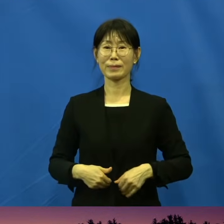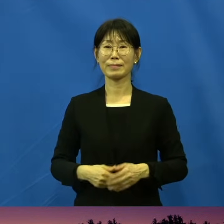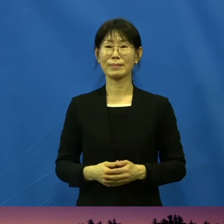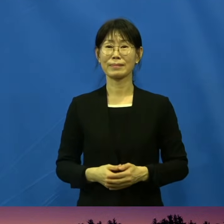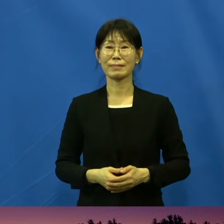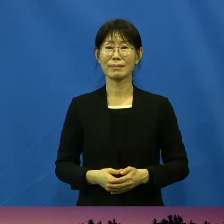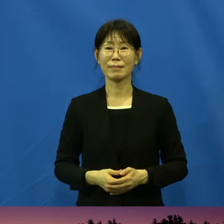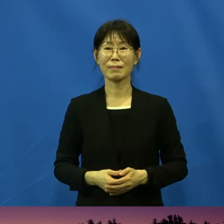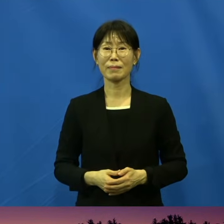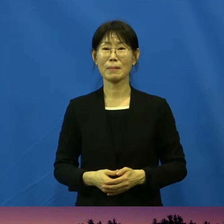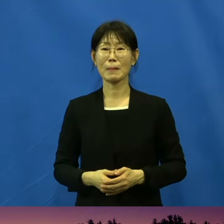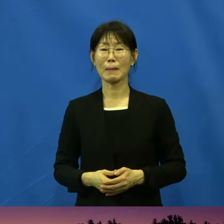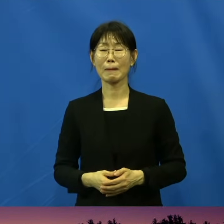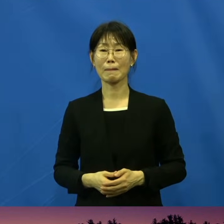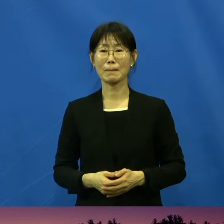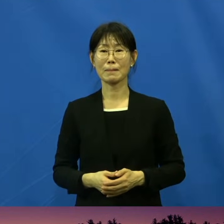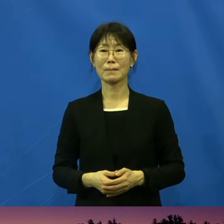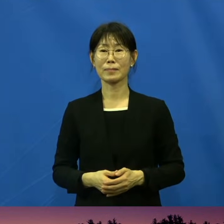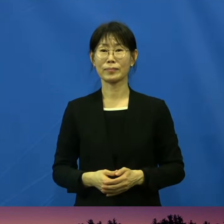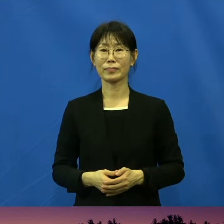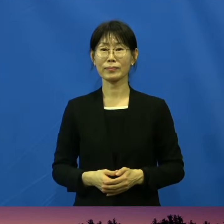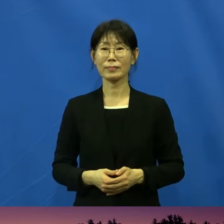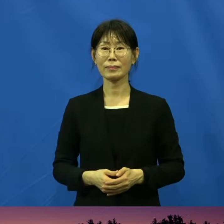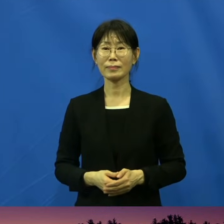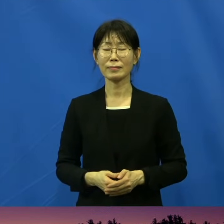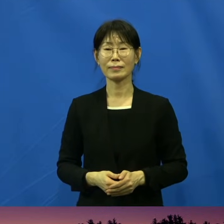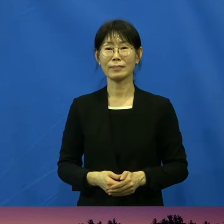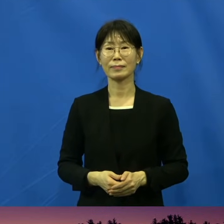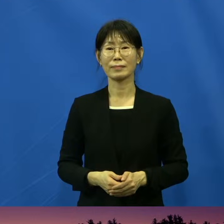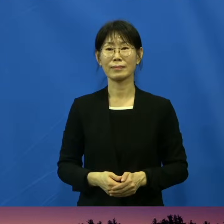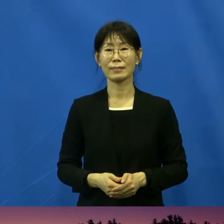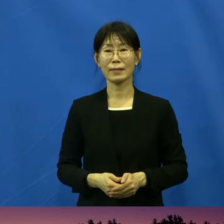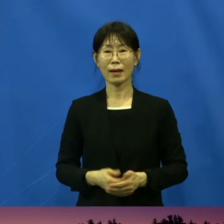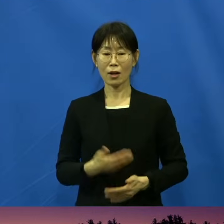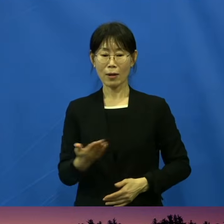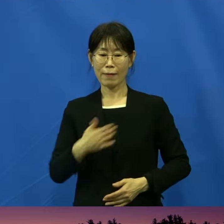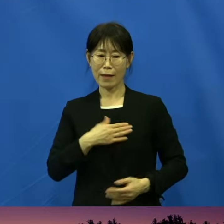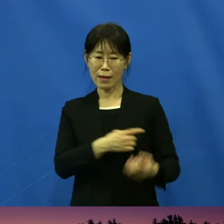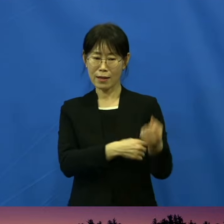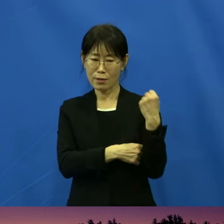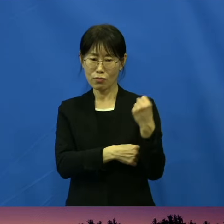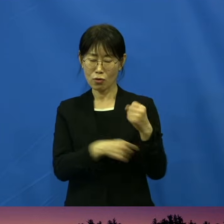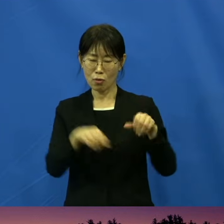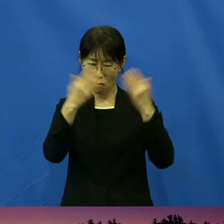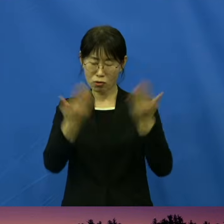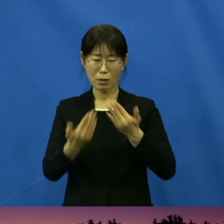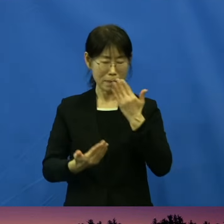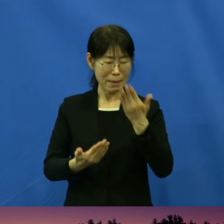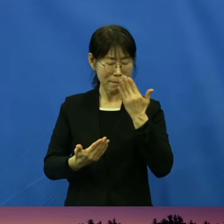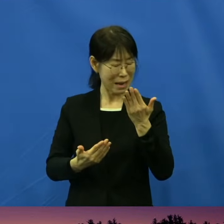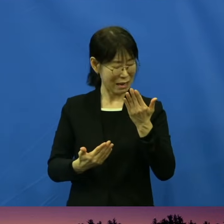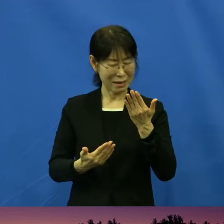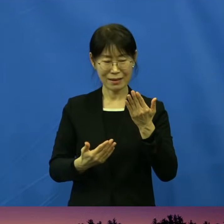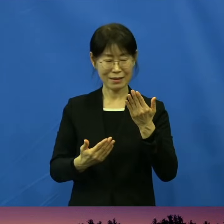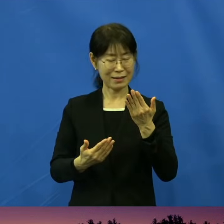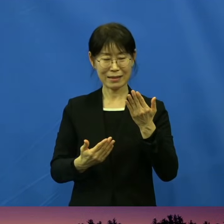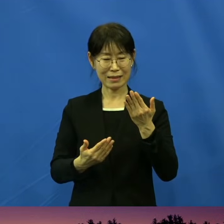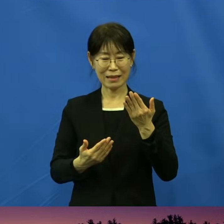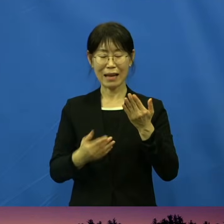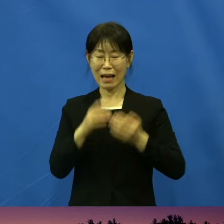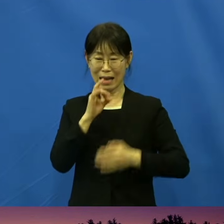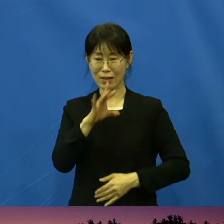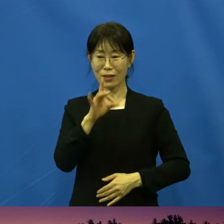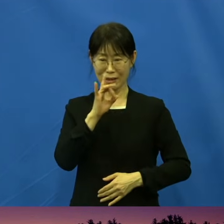그때는 좌절하고 또 더 큰 실패를 맛볼 수가 있습니다. 여러분, 신앙생활을 하면서 탈진한 사람들이